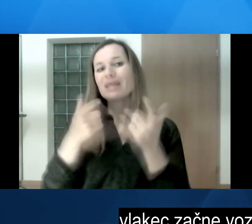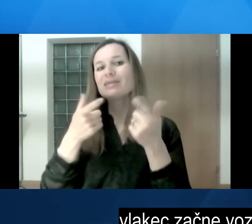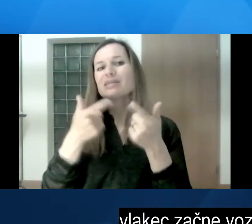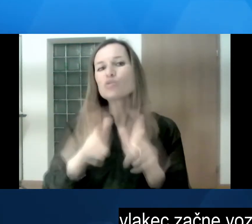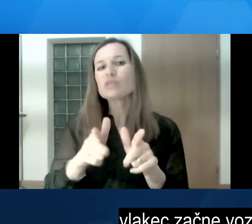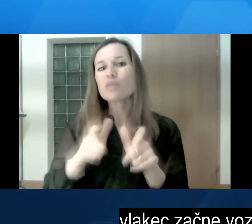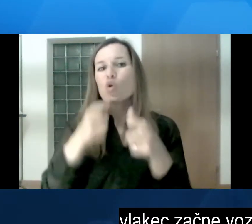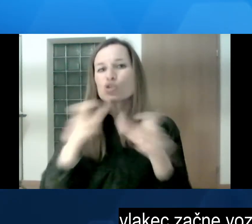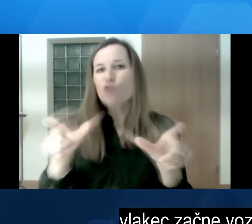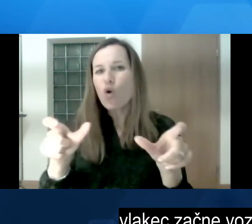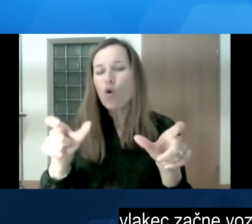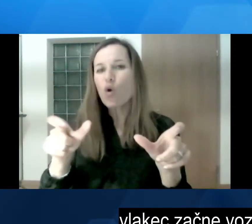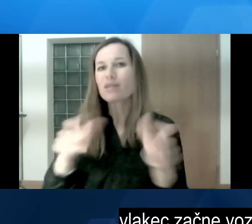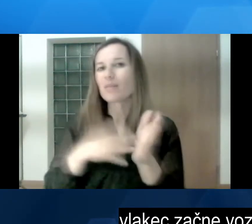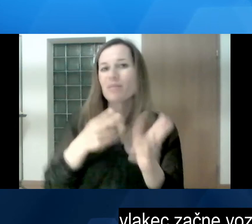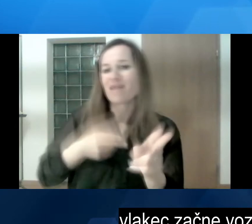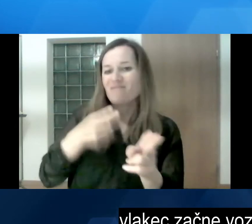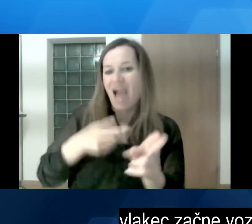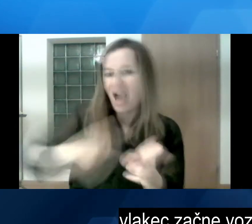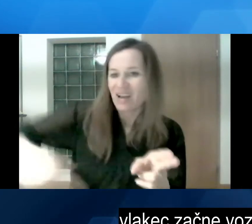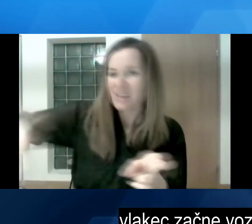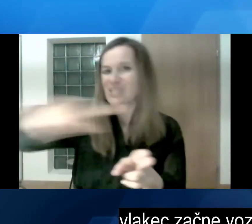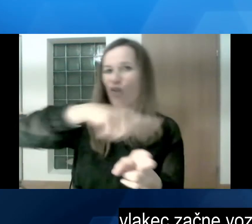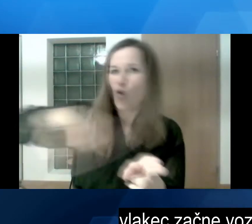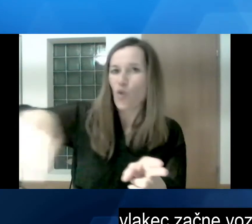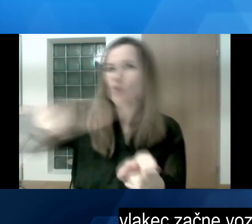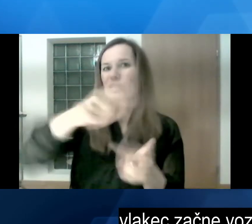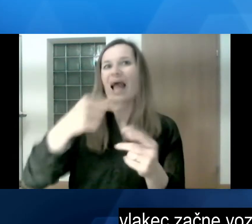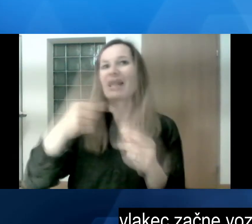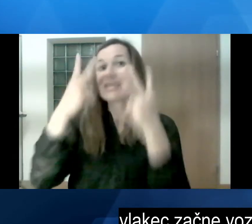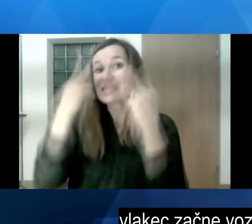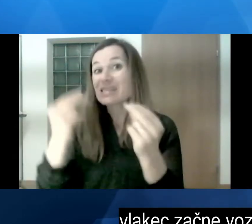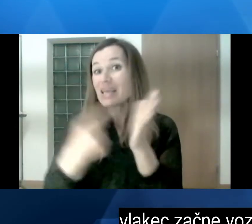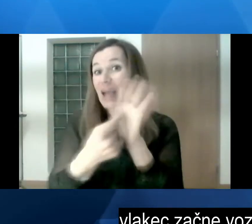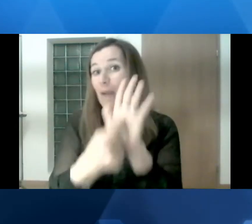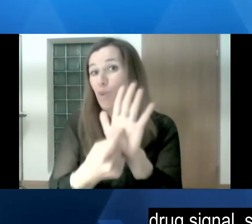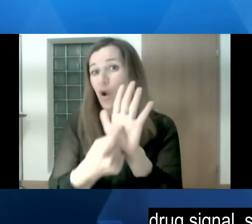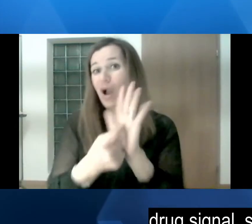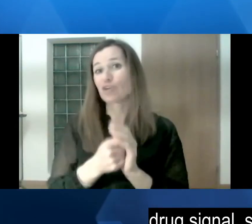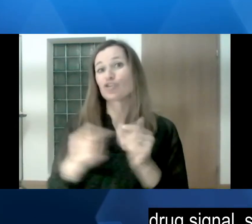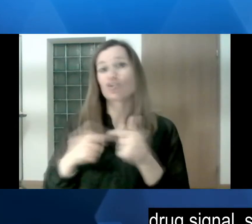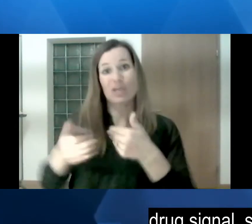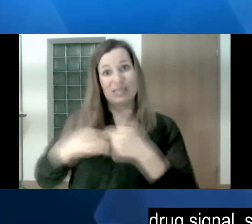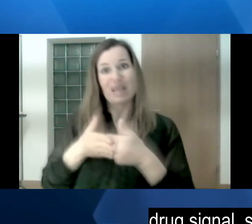vem, vlakec začne voziti ali se slikca pokaže, in seveda, če damo potem zvok in otrok išče